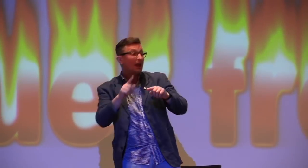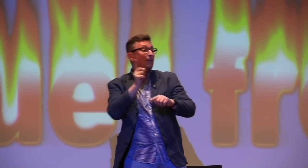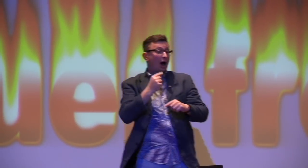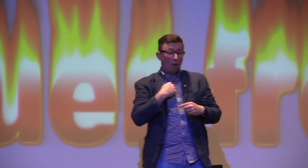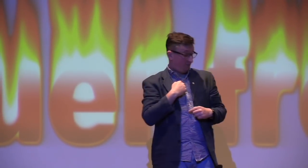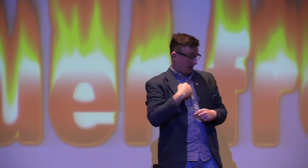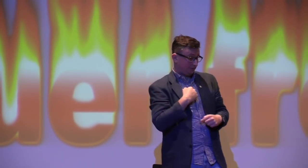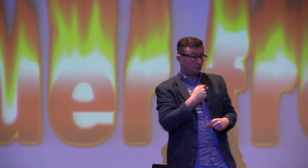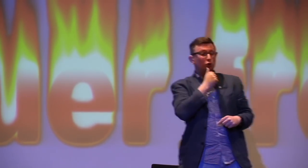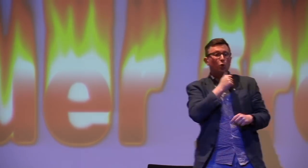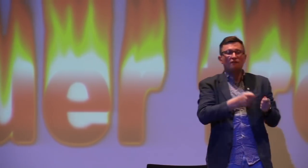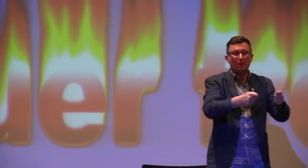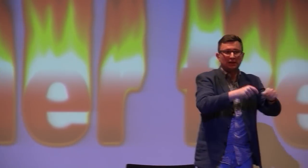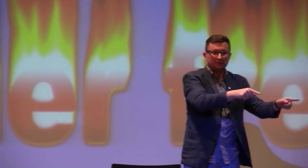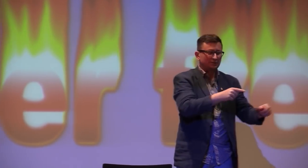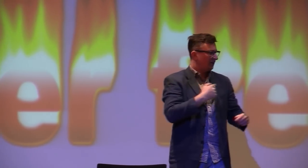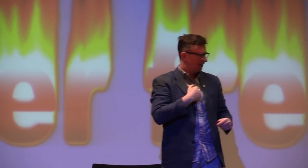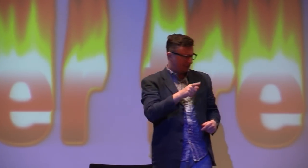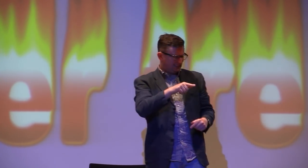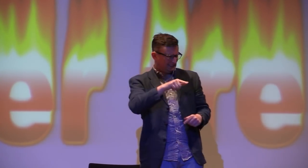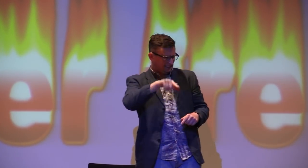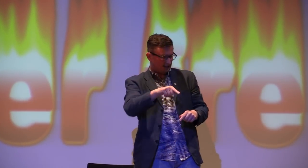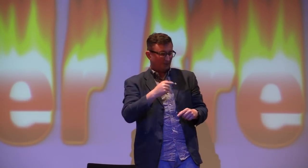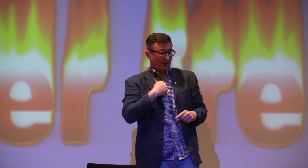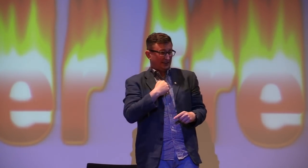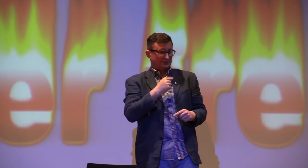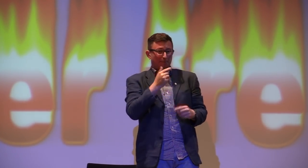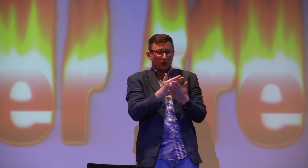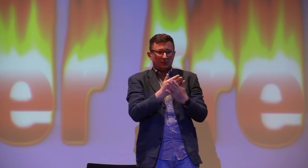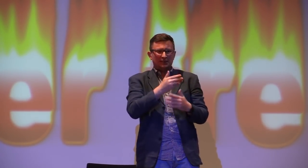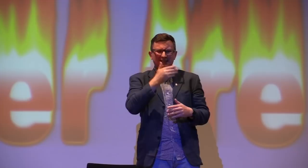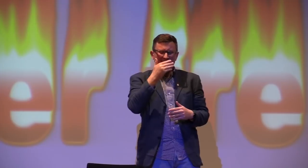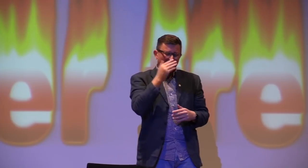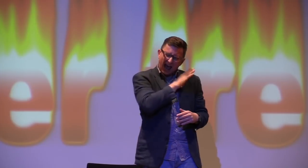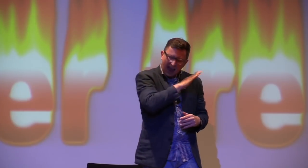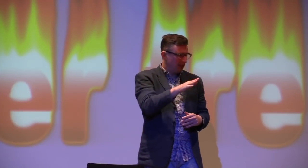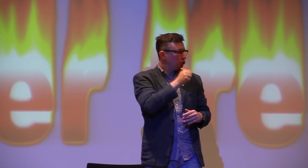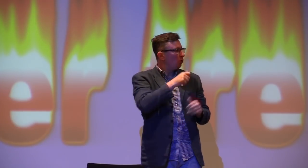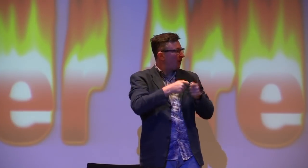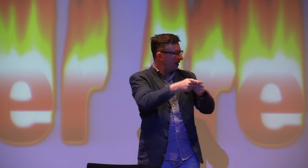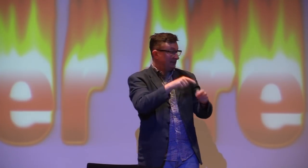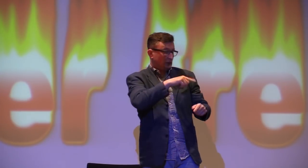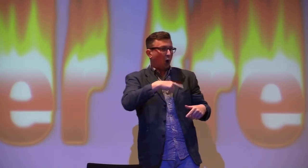Wir hatten, oder wir haben natürlich auch unsere Sitzung gehabt. Das Problem ist aber auch, dass,